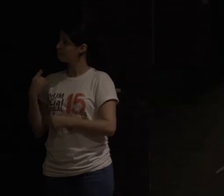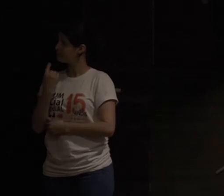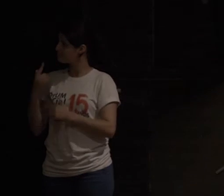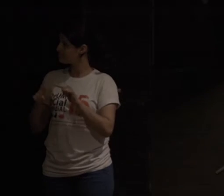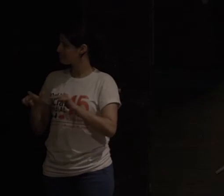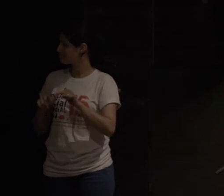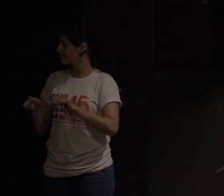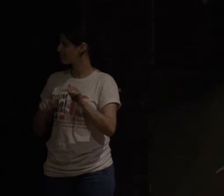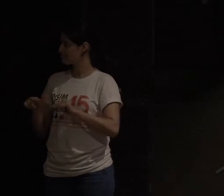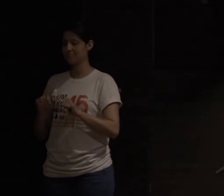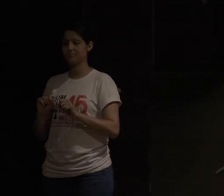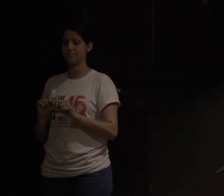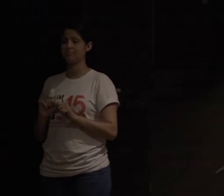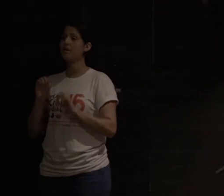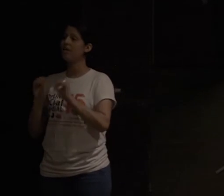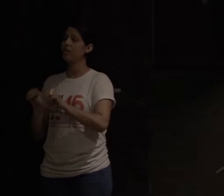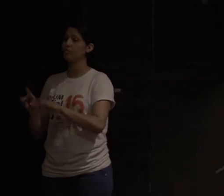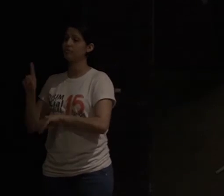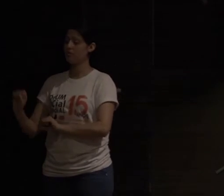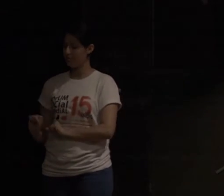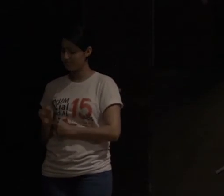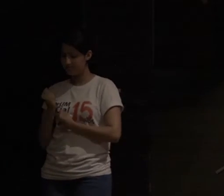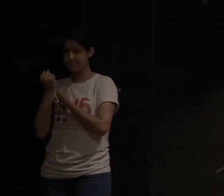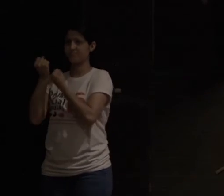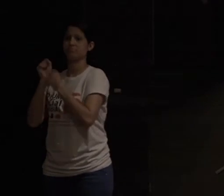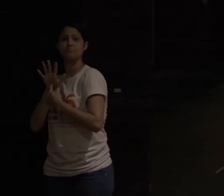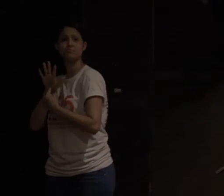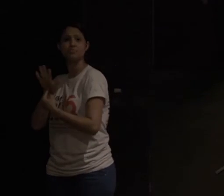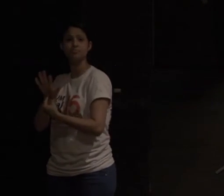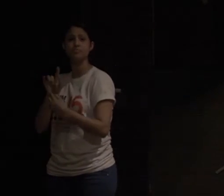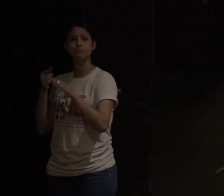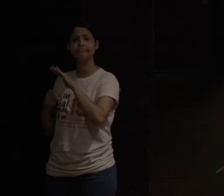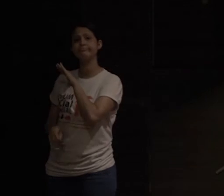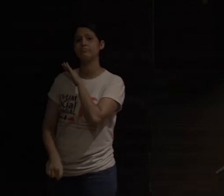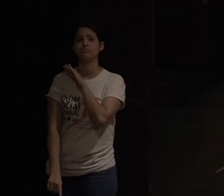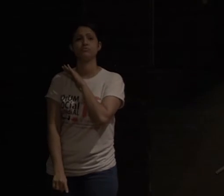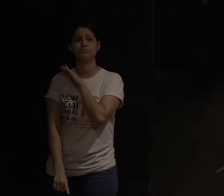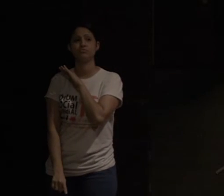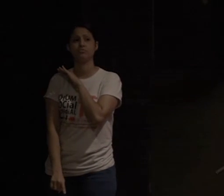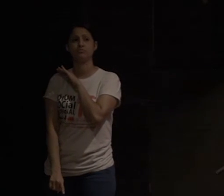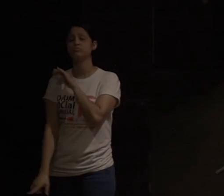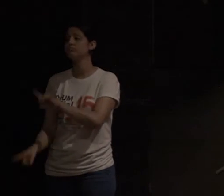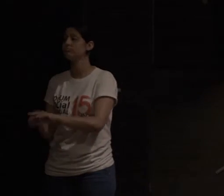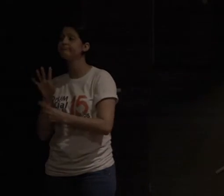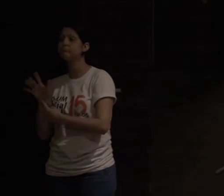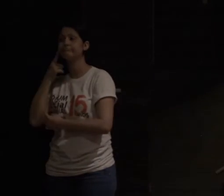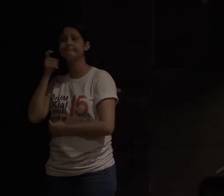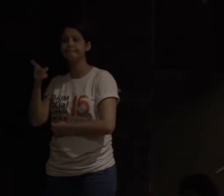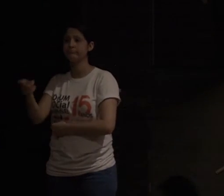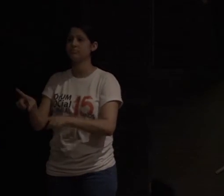isto, a educação é um grande esforço de democratizar profundamente, de desmercantilizar a educação,